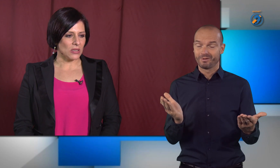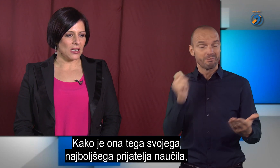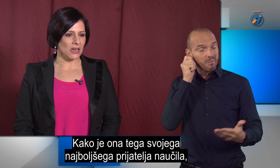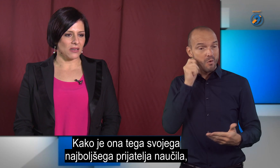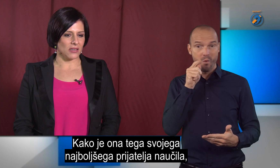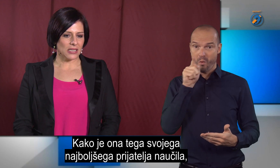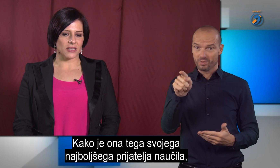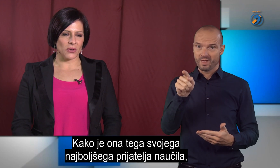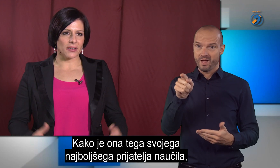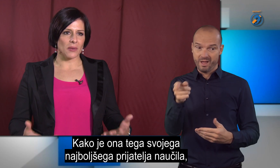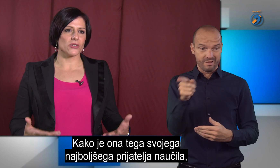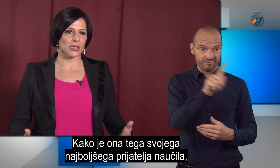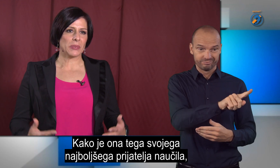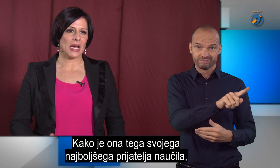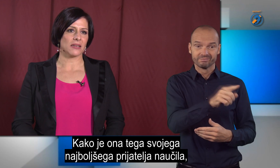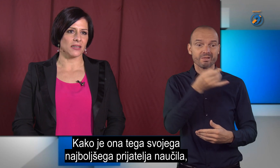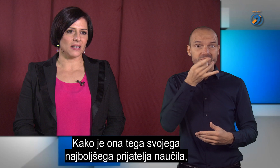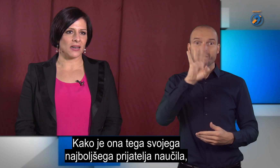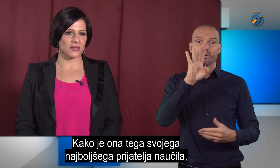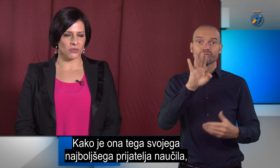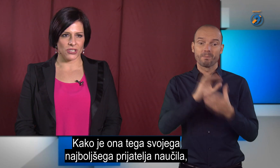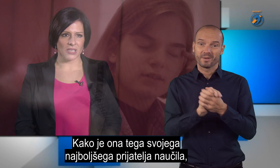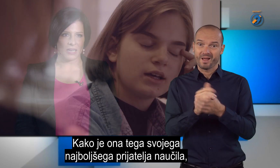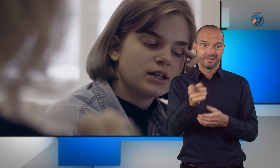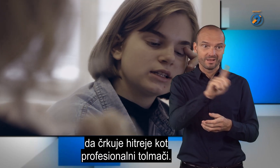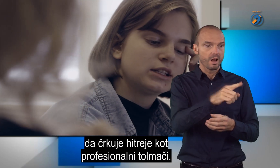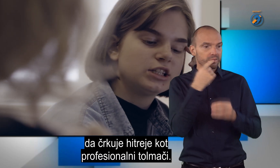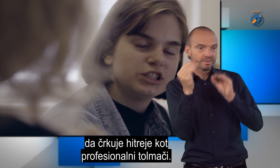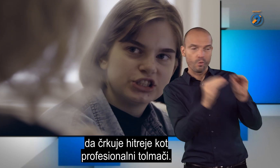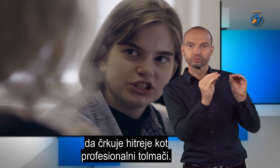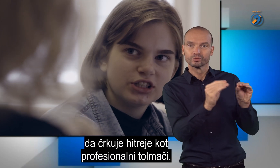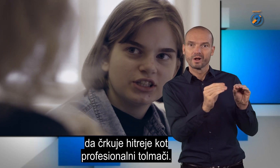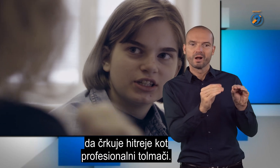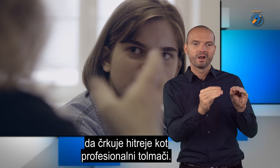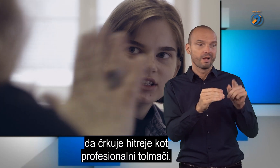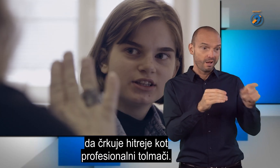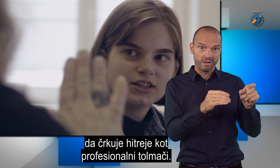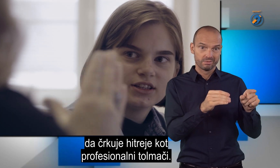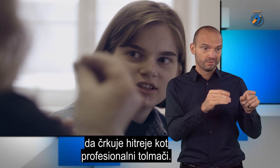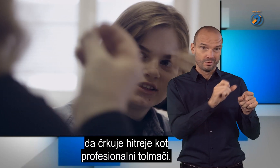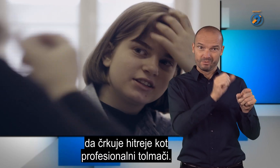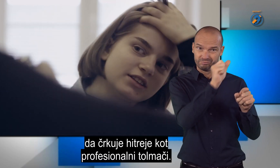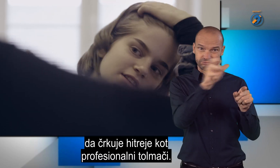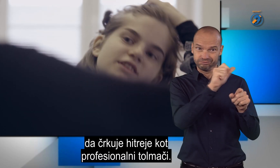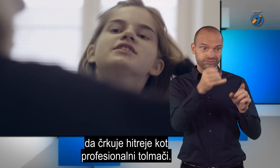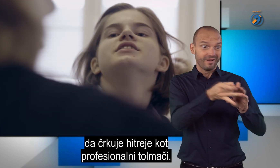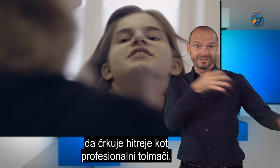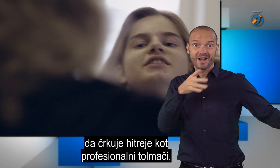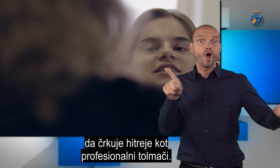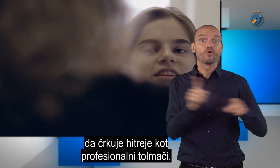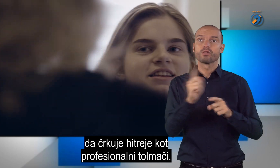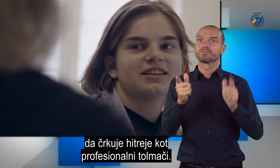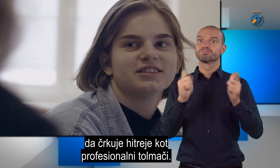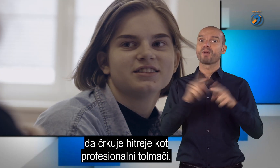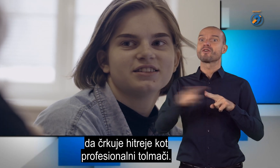je ona tega svojega najboljšega prijatelja naučila, da on pravzaprav črkuje